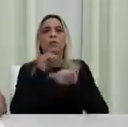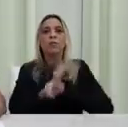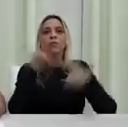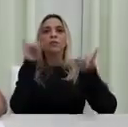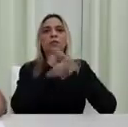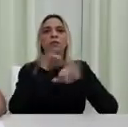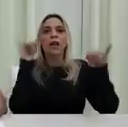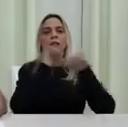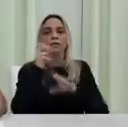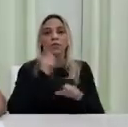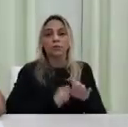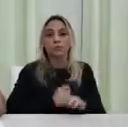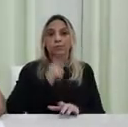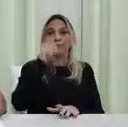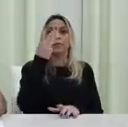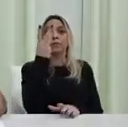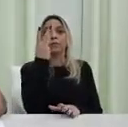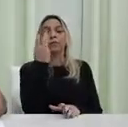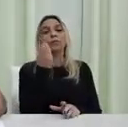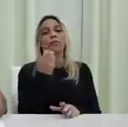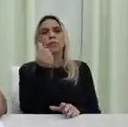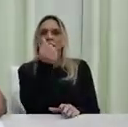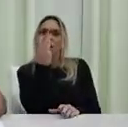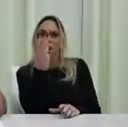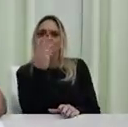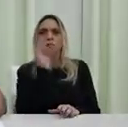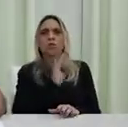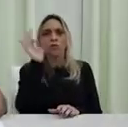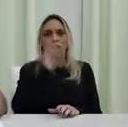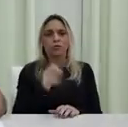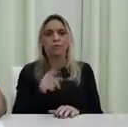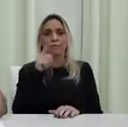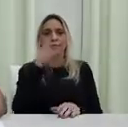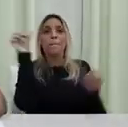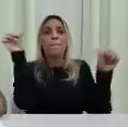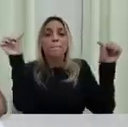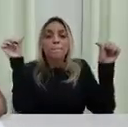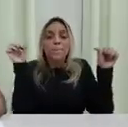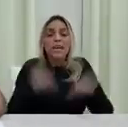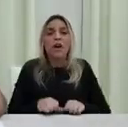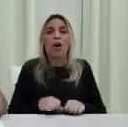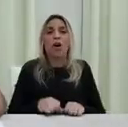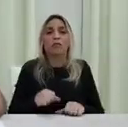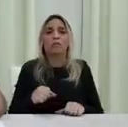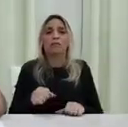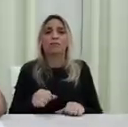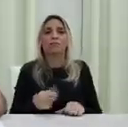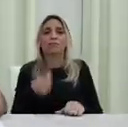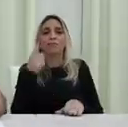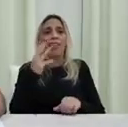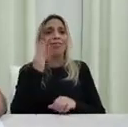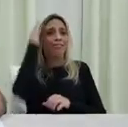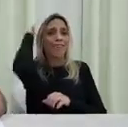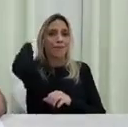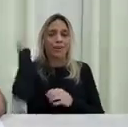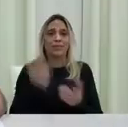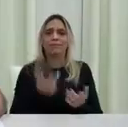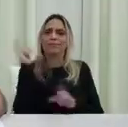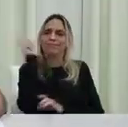maior do que o mesmo período do governo Temer. Vamos lá? Mentira! Mais uma, né? Mais